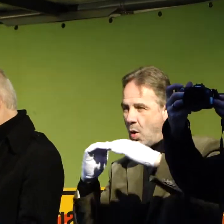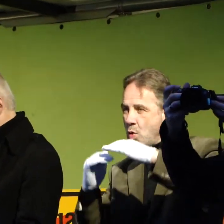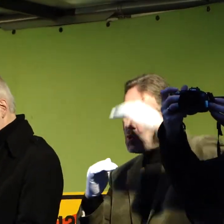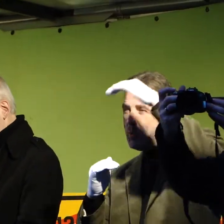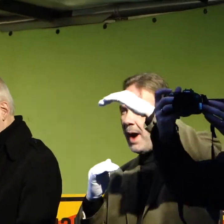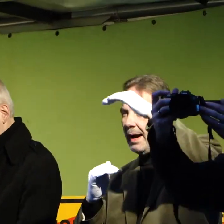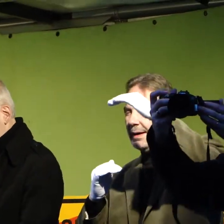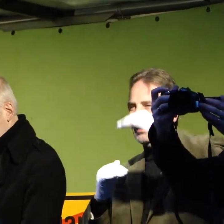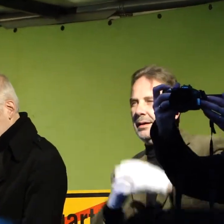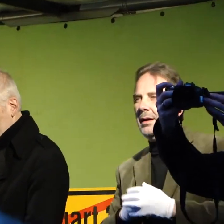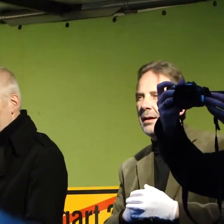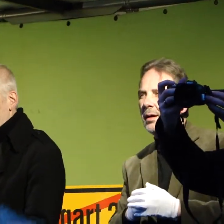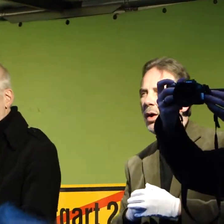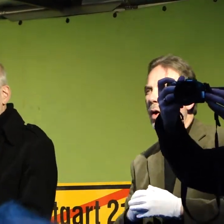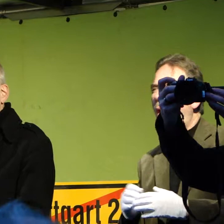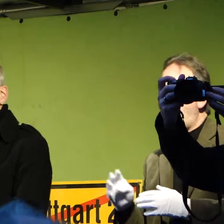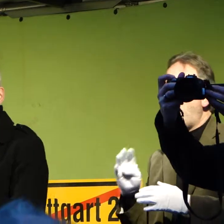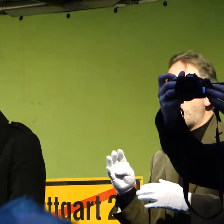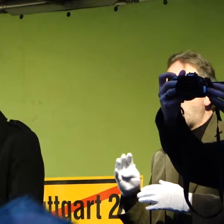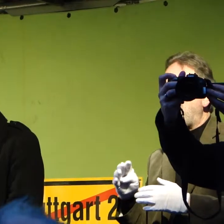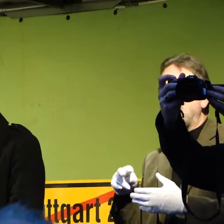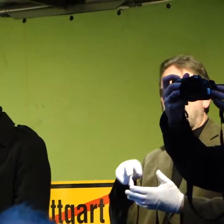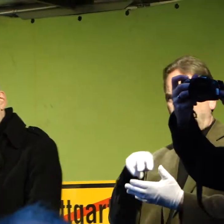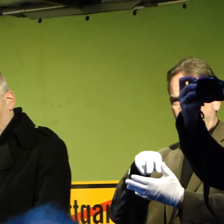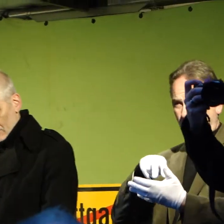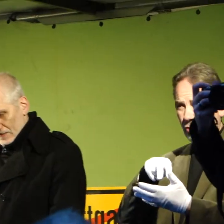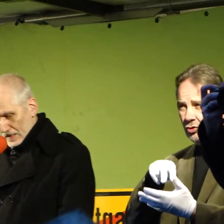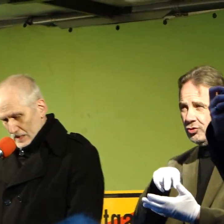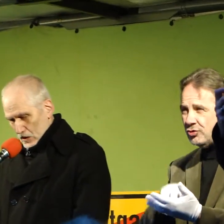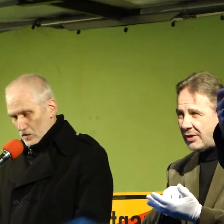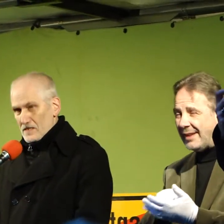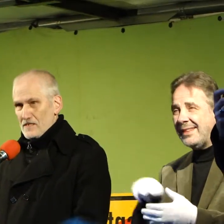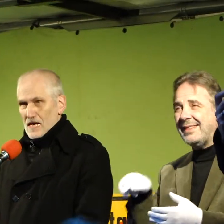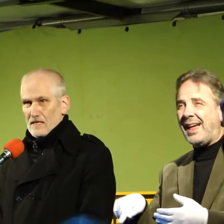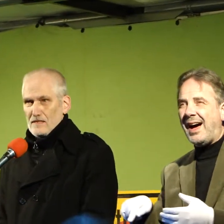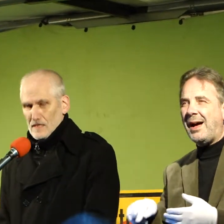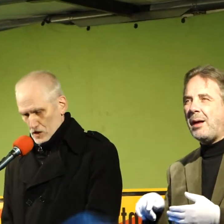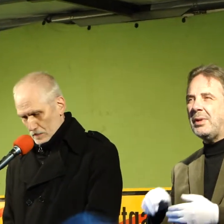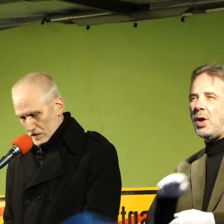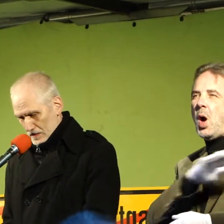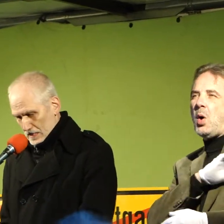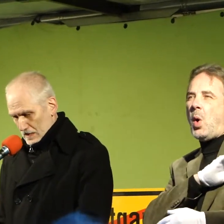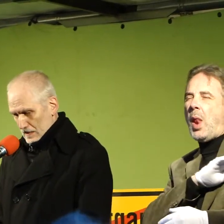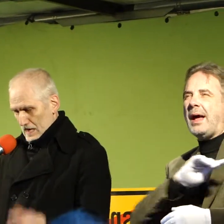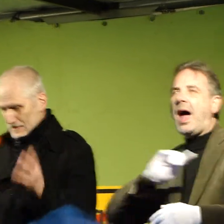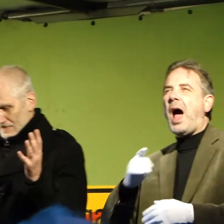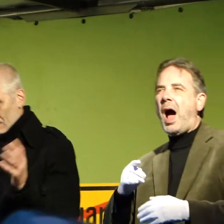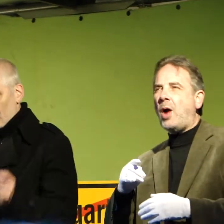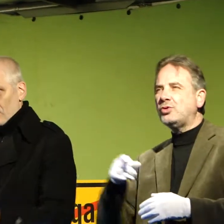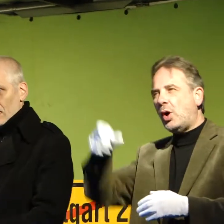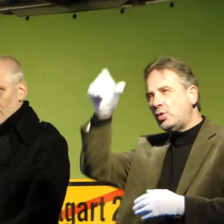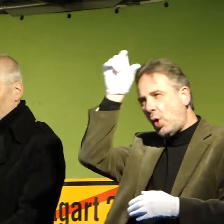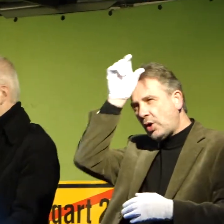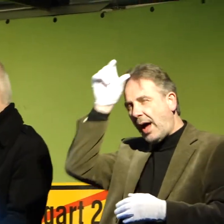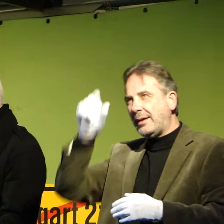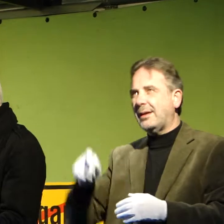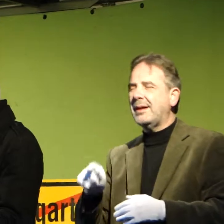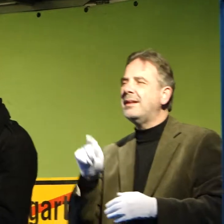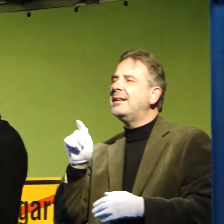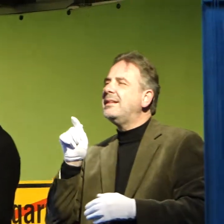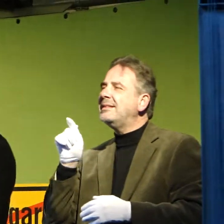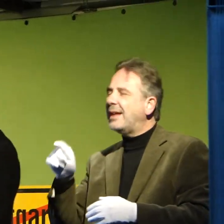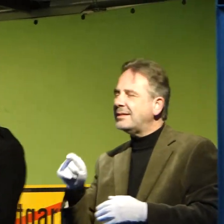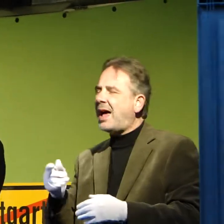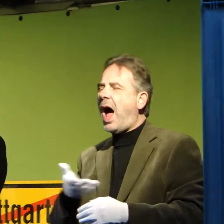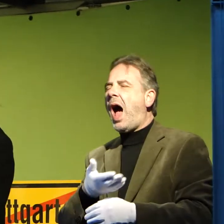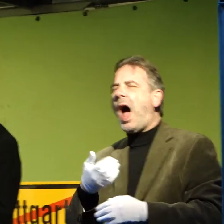standen wir genau an der Stelle mit einer Kollegin aus der Türkei. Und sie sagte dann spontan, ja, das hat Bonatz aus den